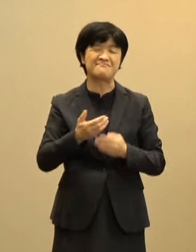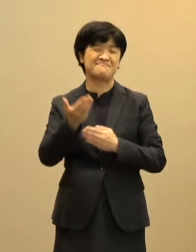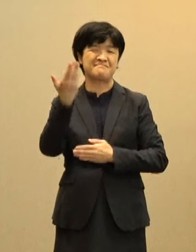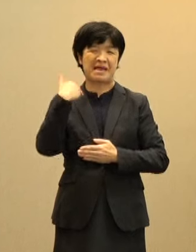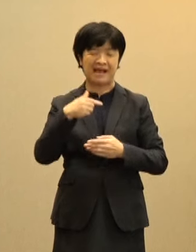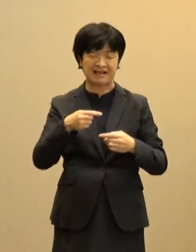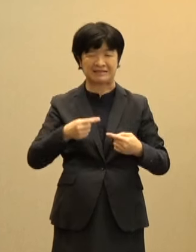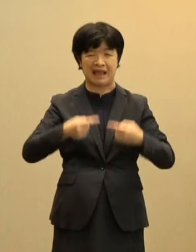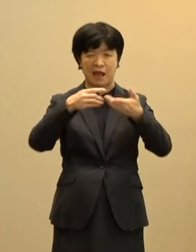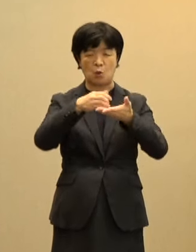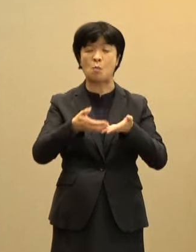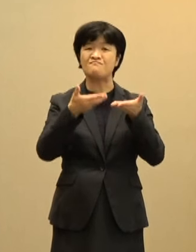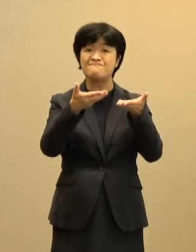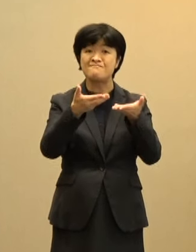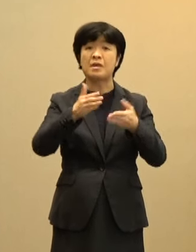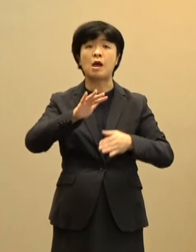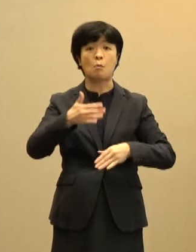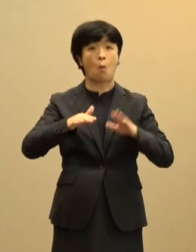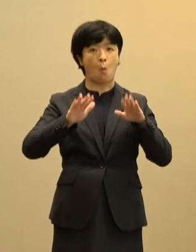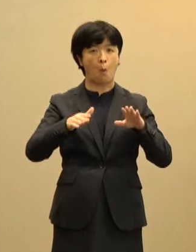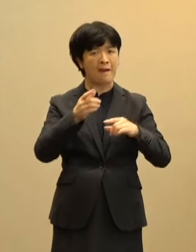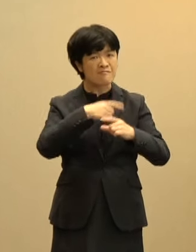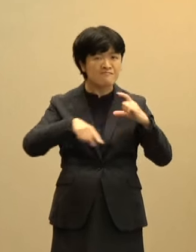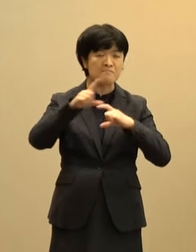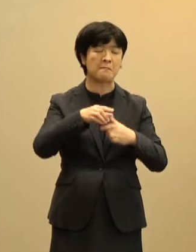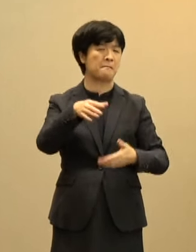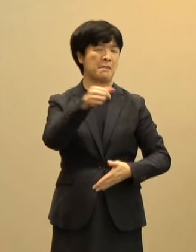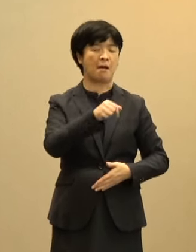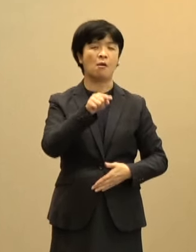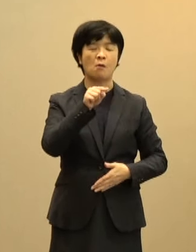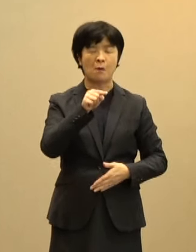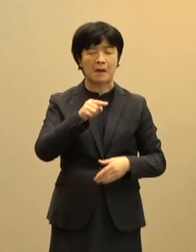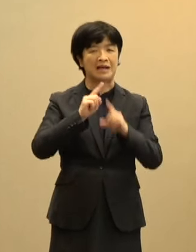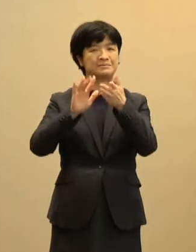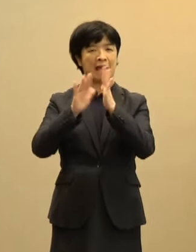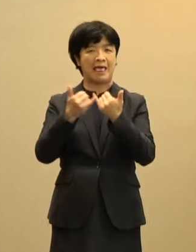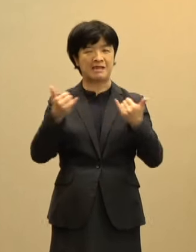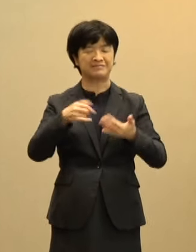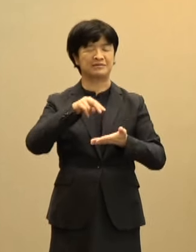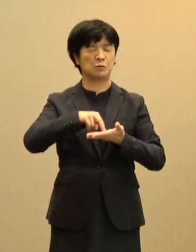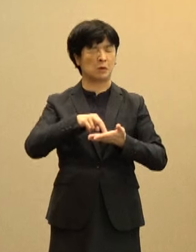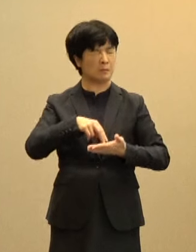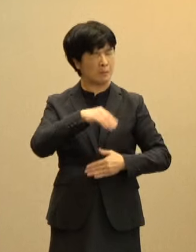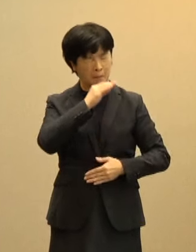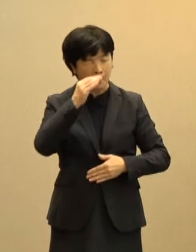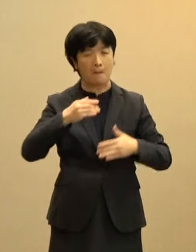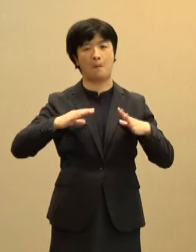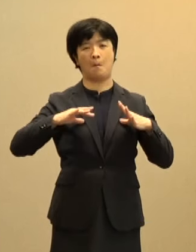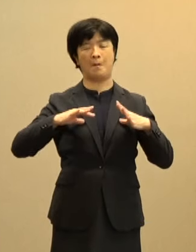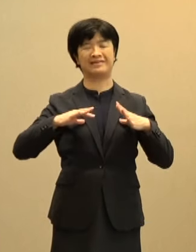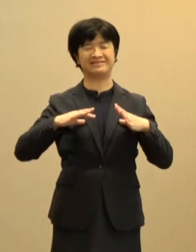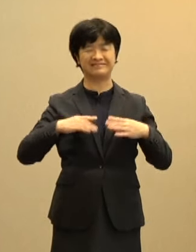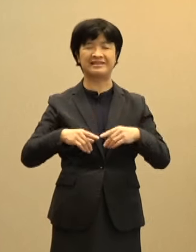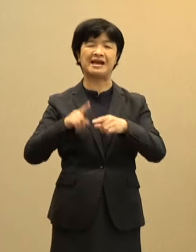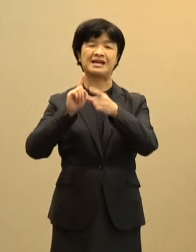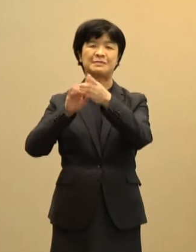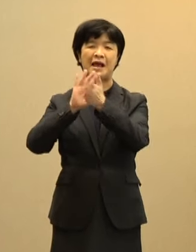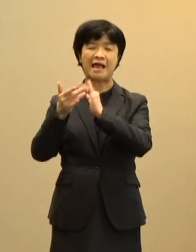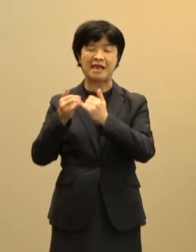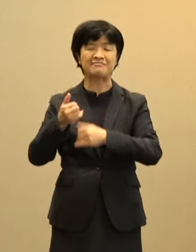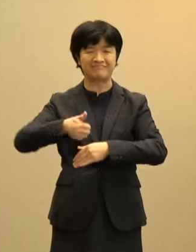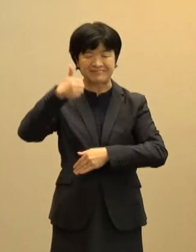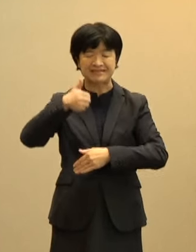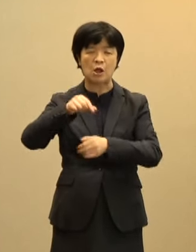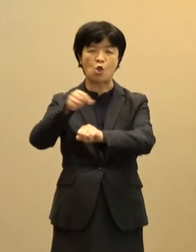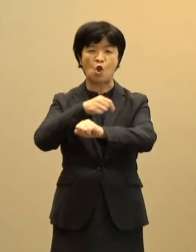ますが、今回さらに功績を重ねられたことは県民にとって誇りであり、今回は知事特別賞をお送りすることといた